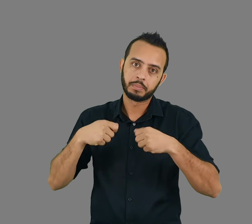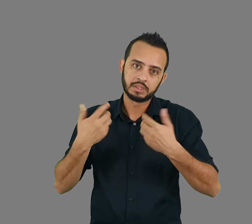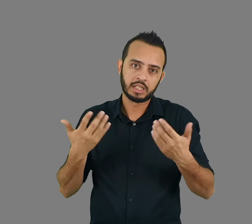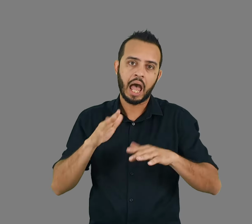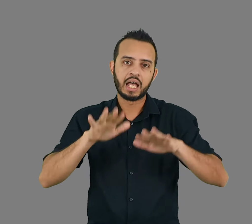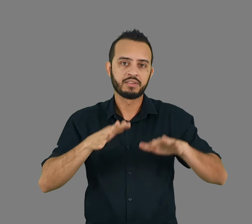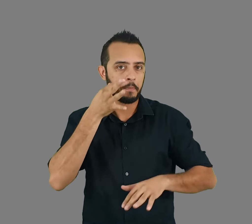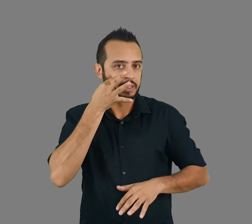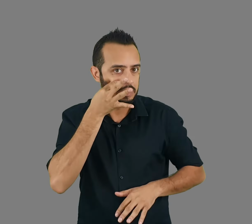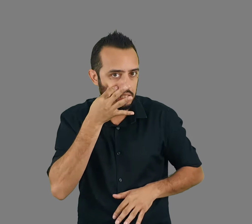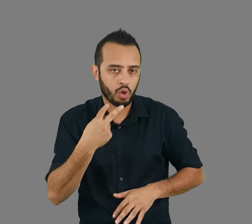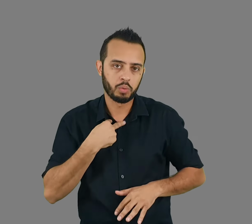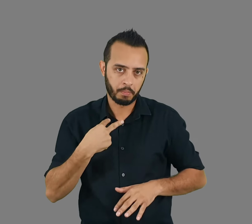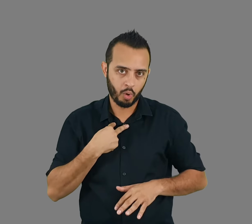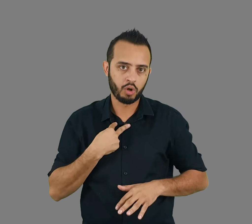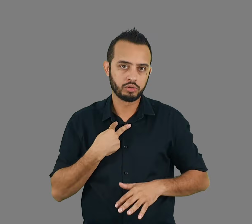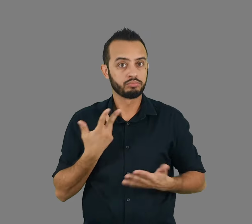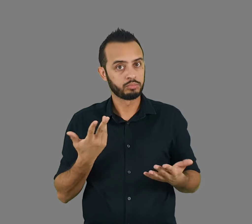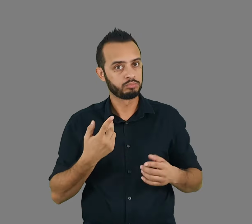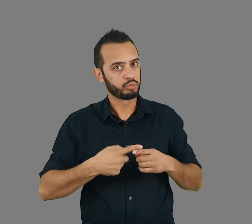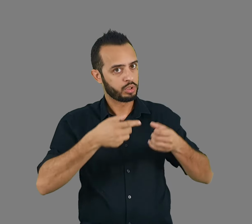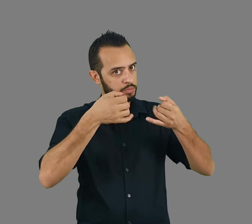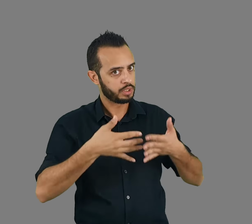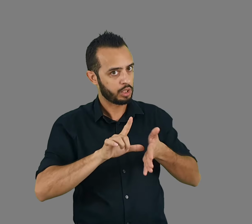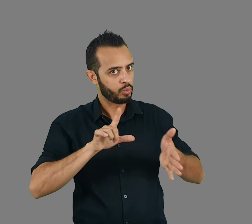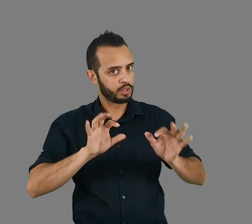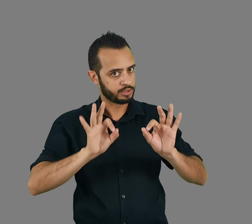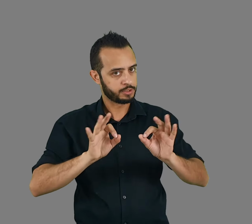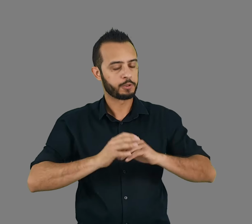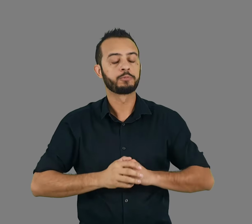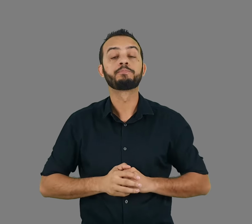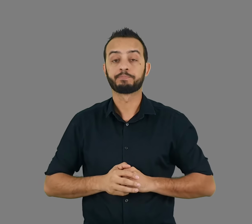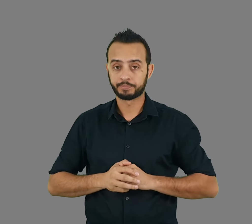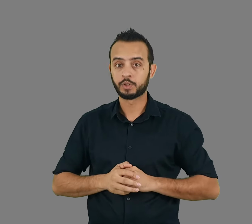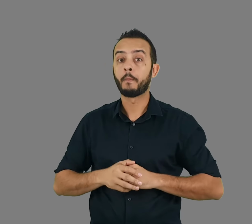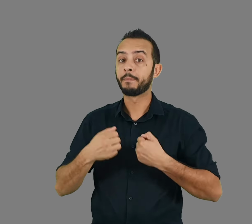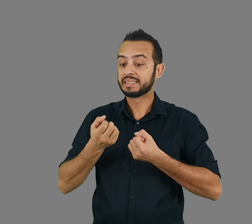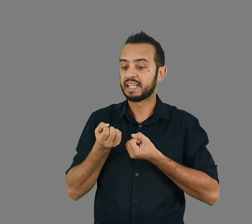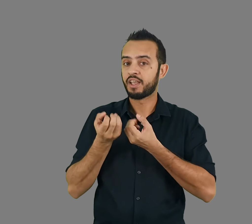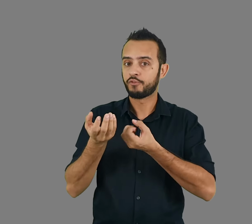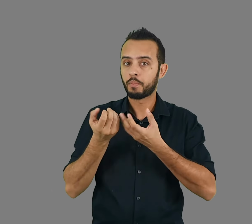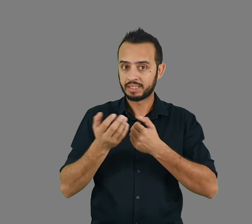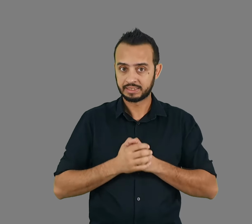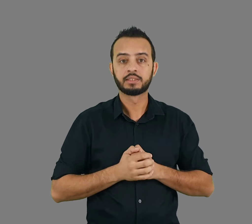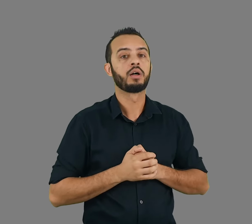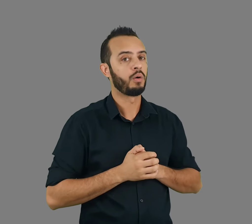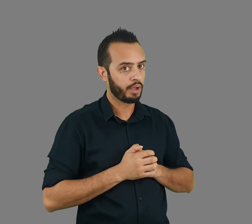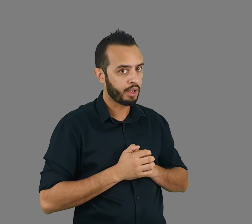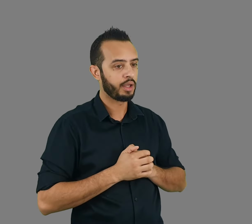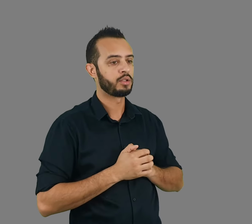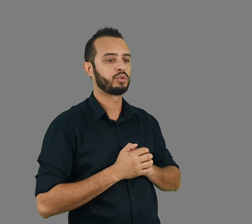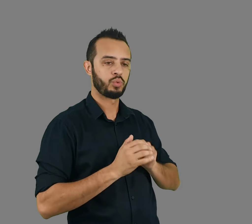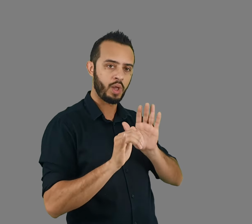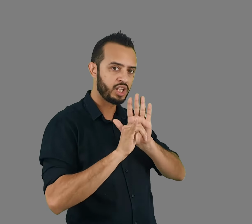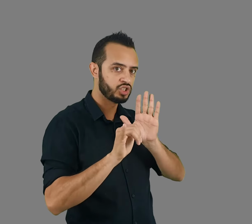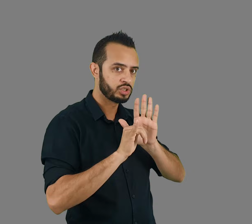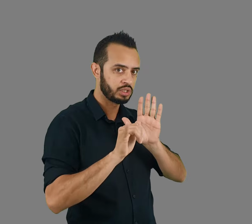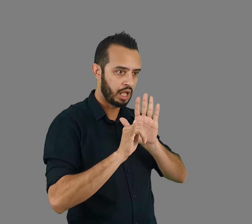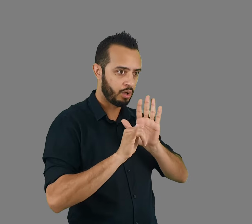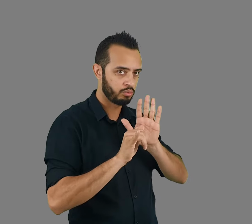possível a sua realização presencial. Neste caso, deverá ser informado no edital de convocação tal informação, bem como